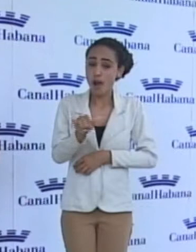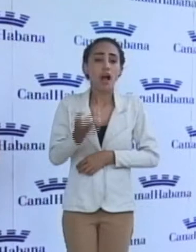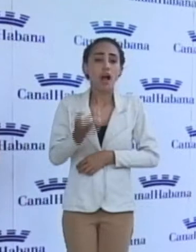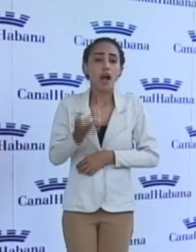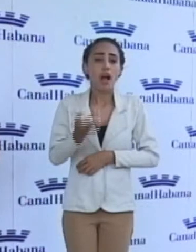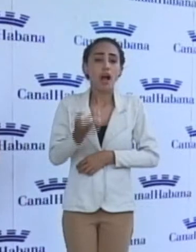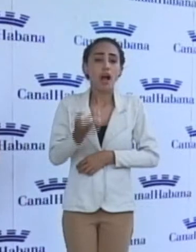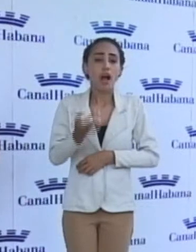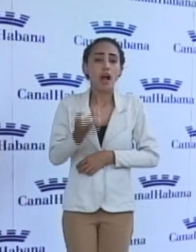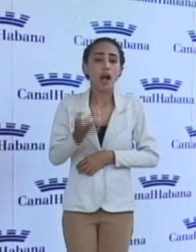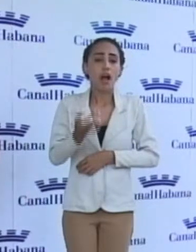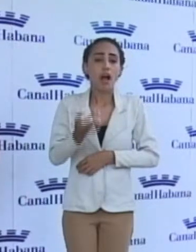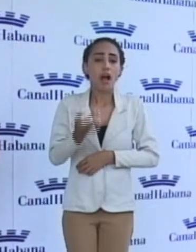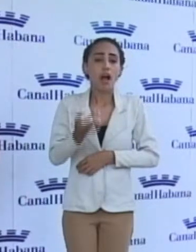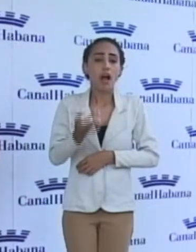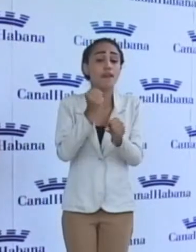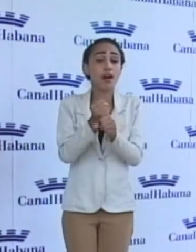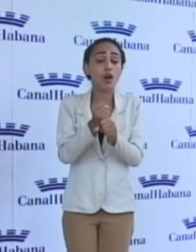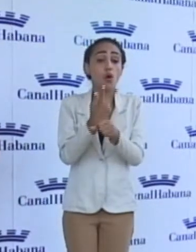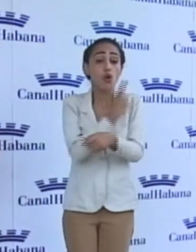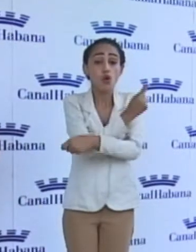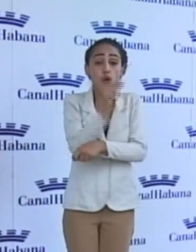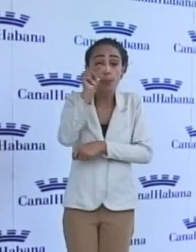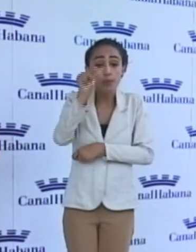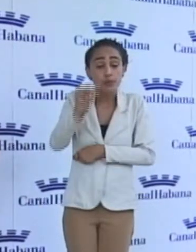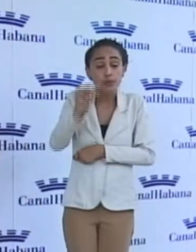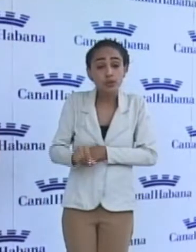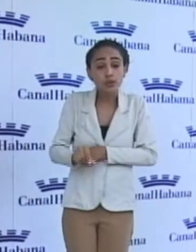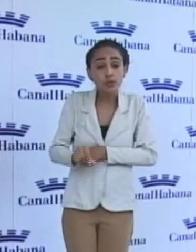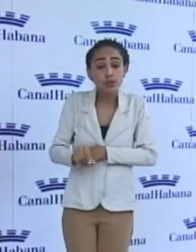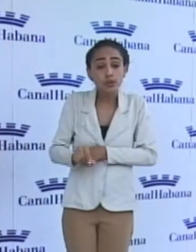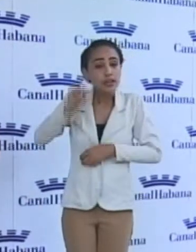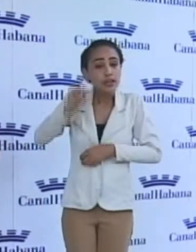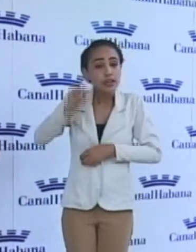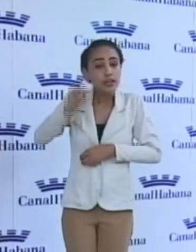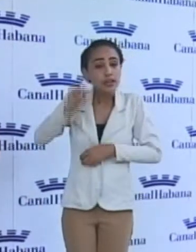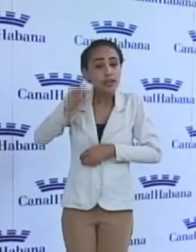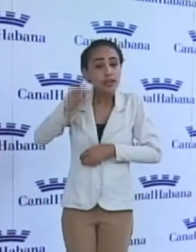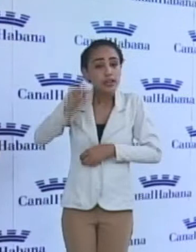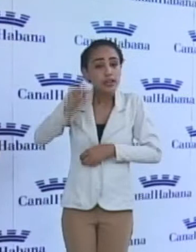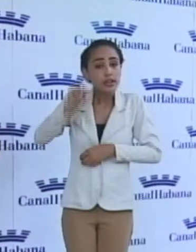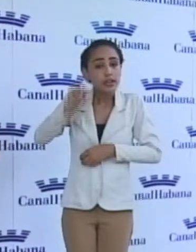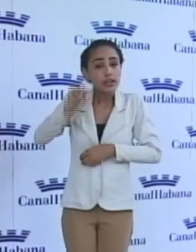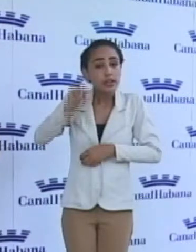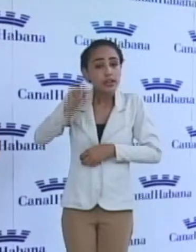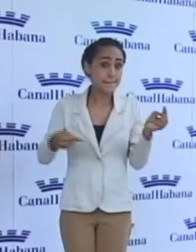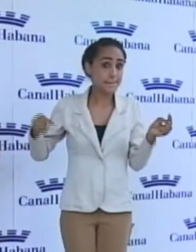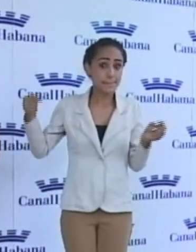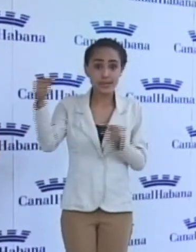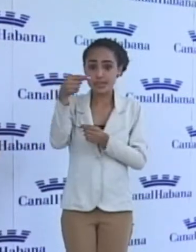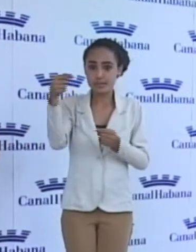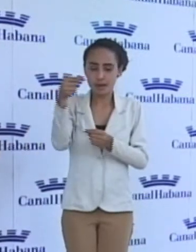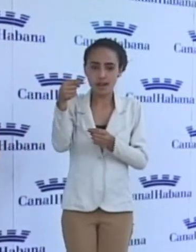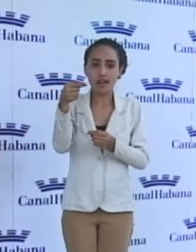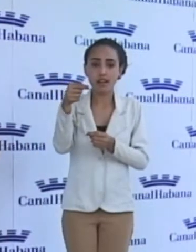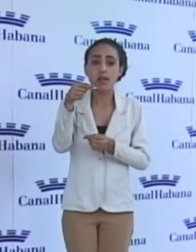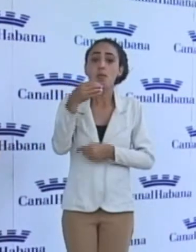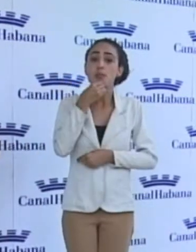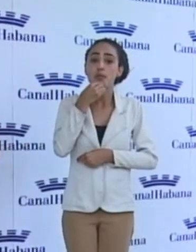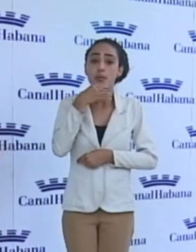los profesores y los investigadores del censor, pienso que es el principal agasajo que podamos tener por estas